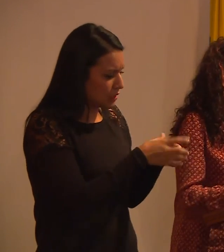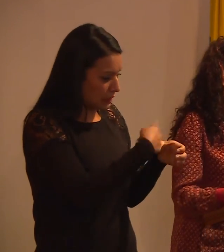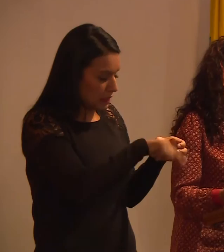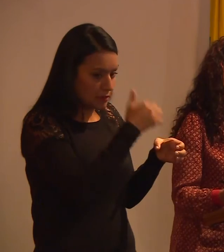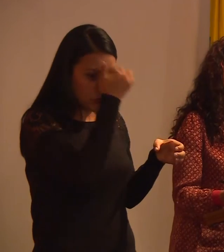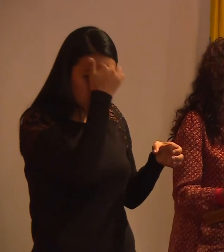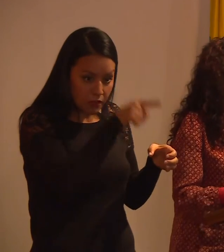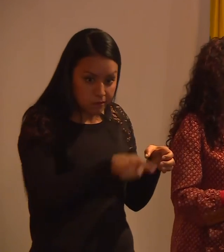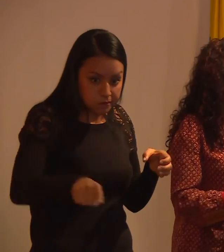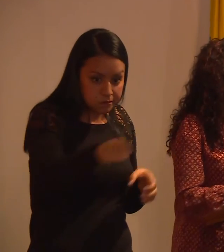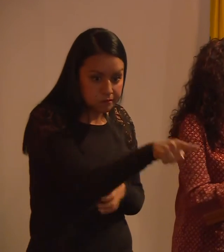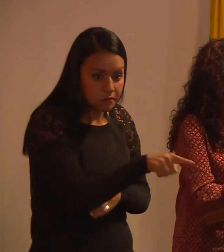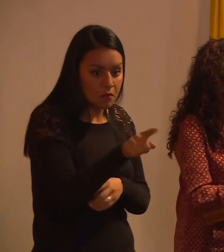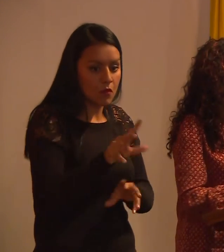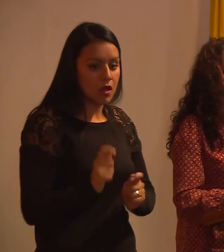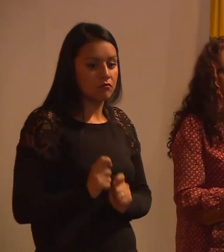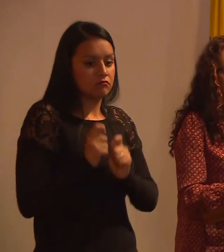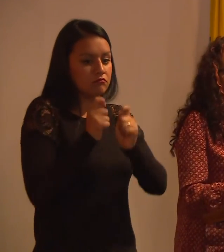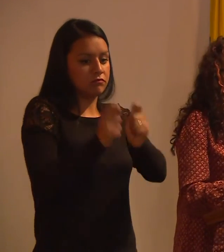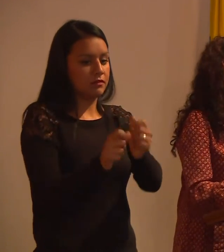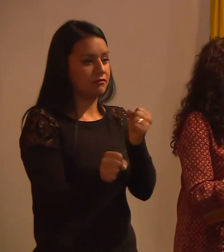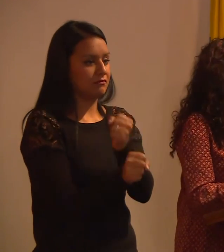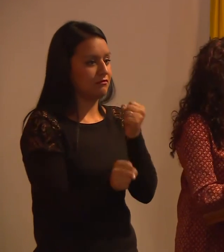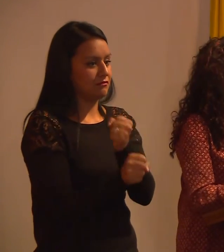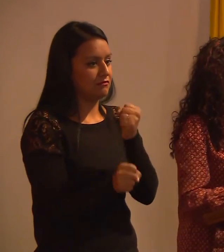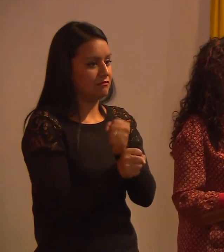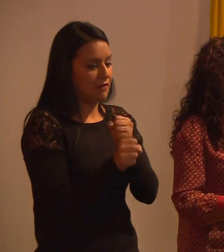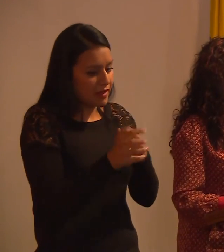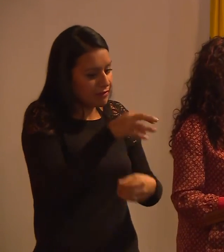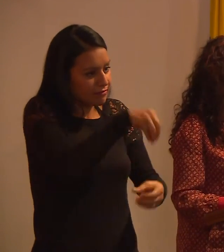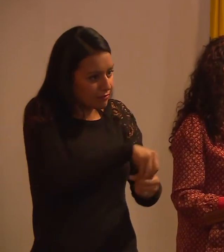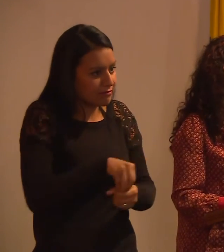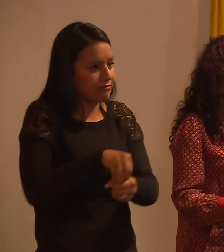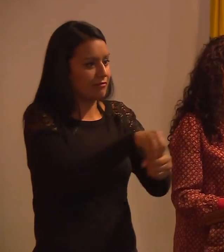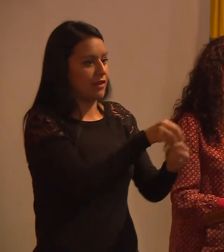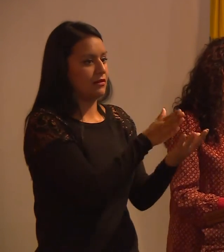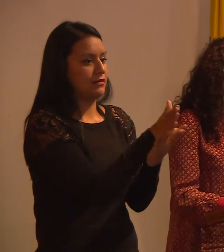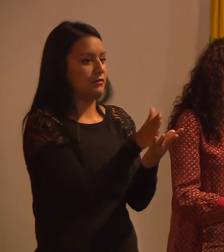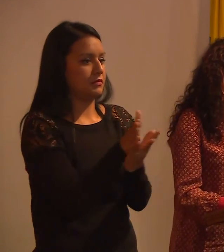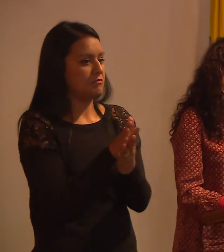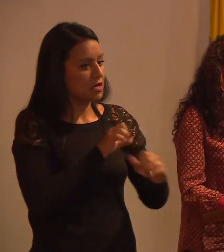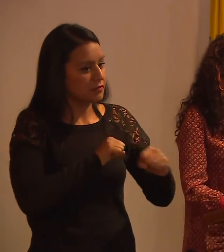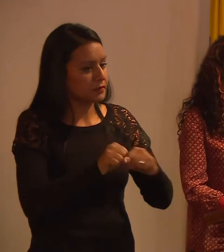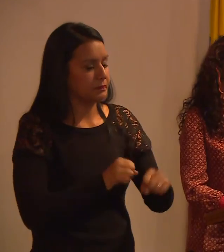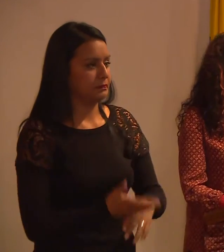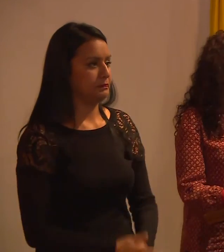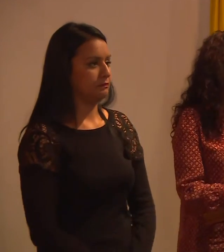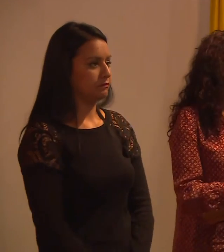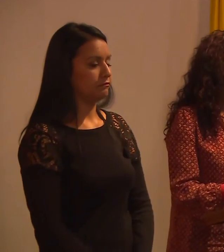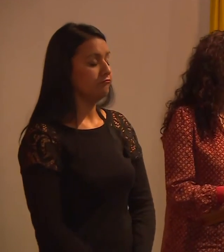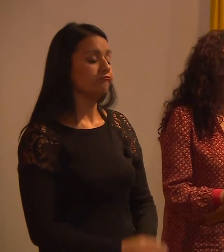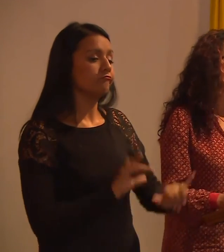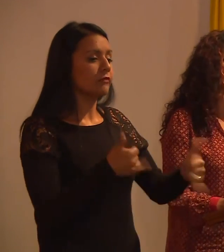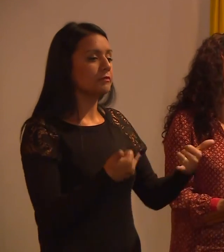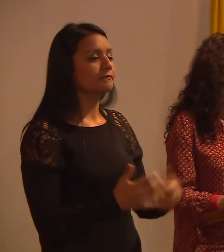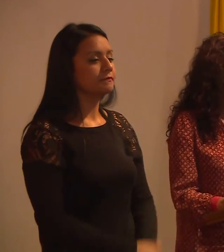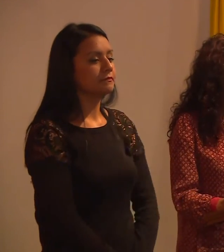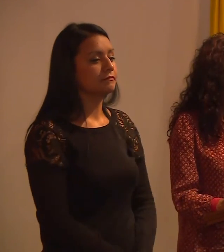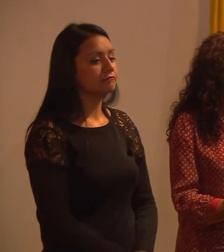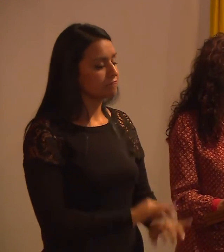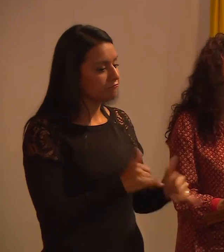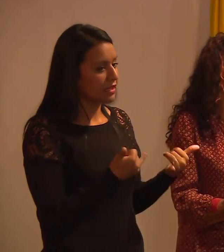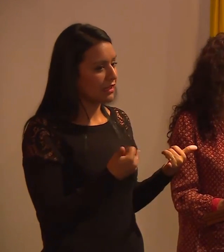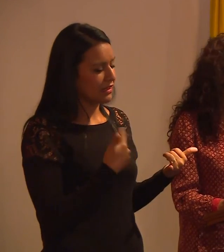puedan a su vez asumir estos trabajos internos con cada uno de los programas. Entonces, sí, es